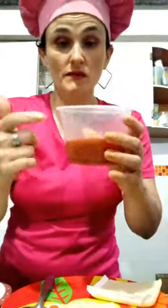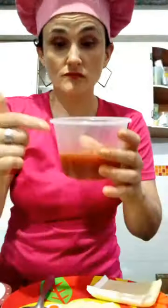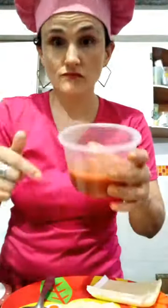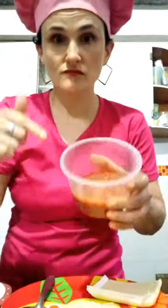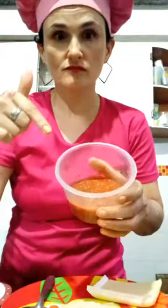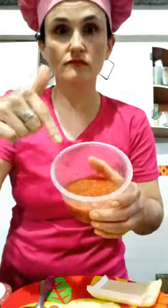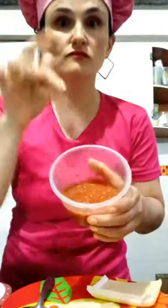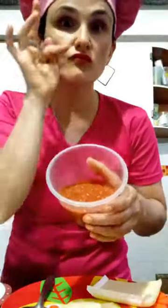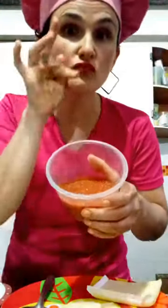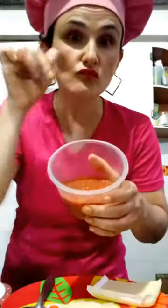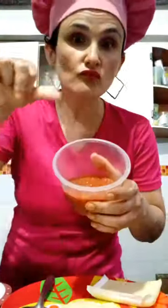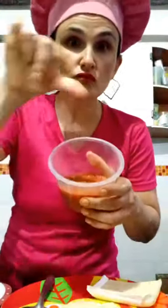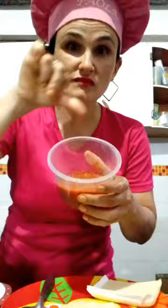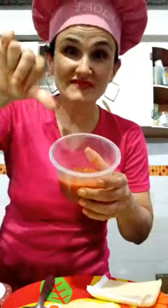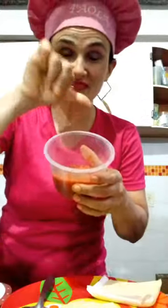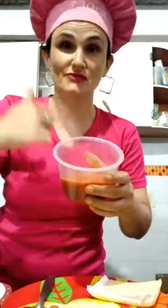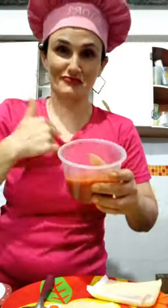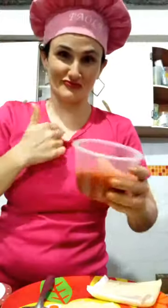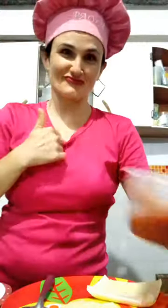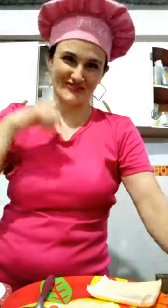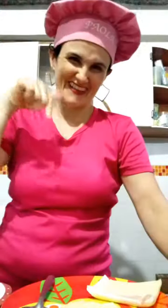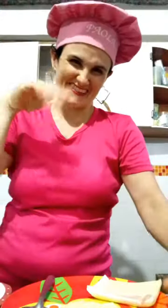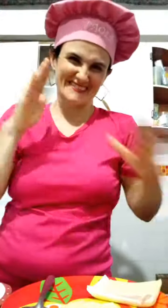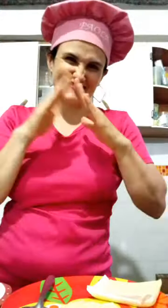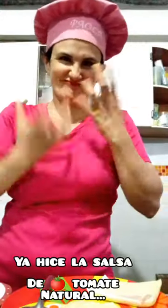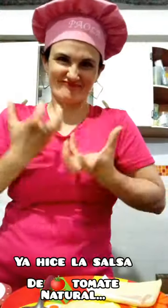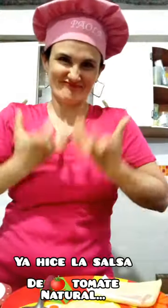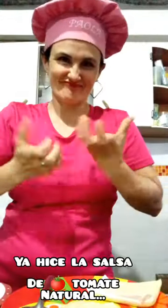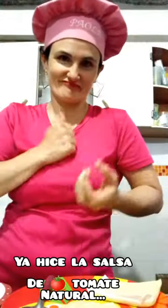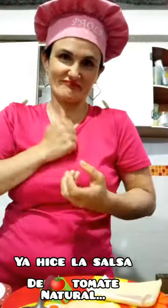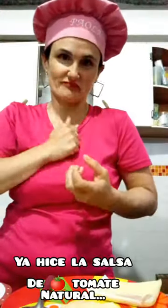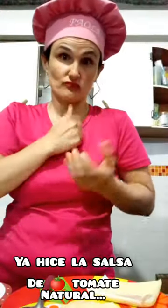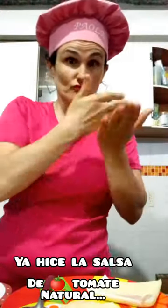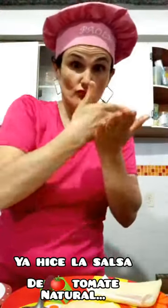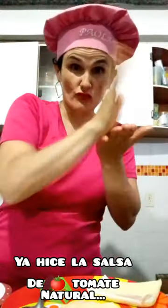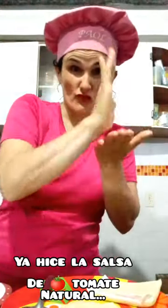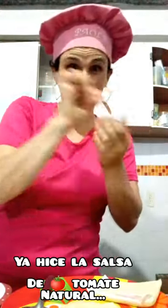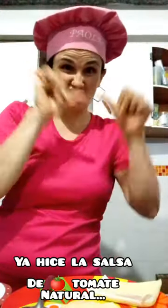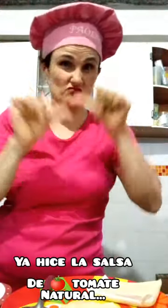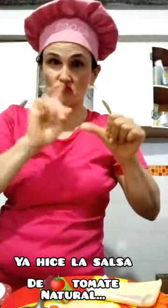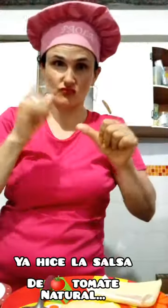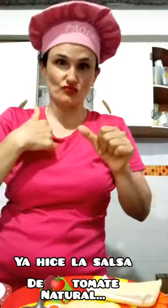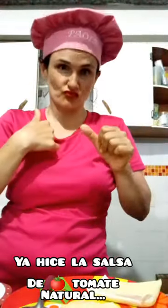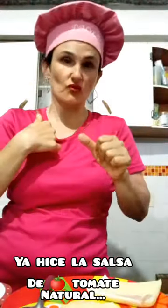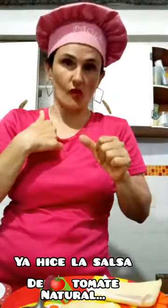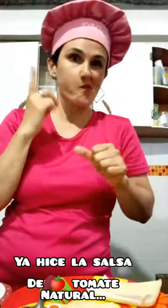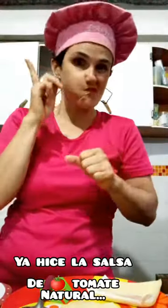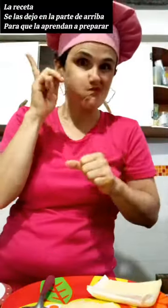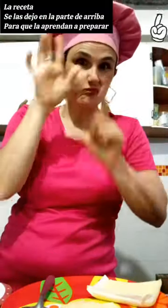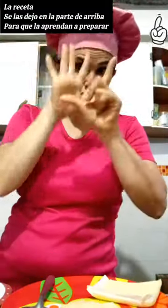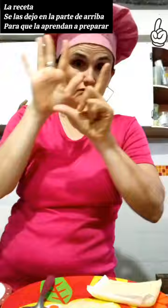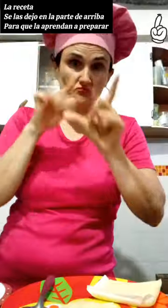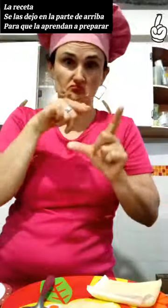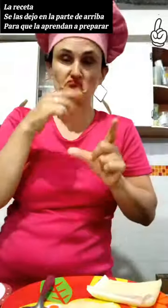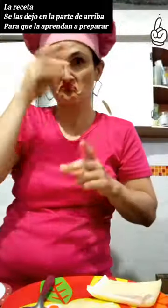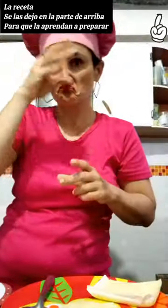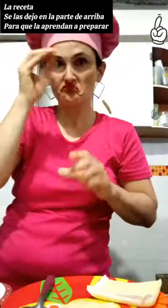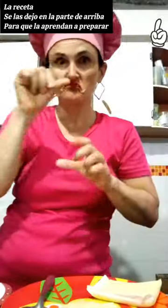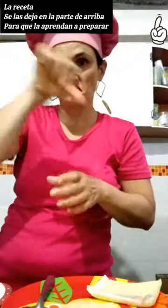Yo aquí tengo salsa de tomate casera que la preparamos aquí en Cocinando Entre Señas. Ahí les dejo la receta